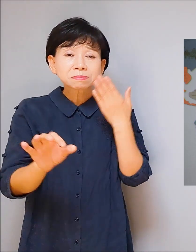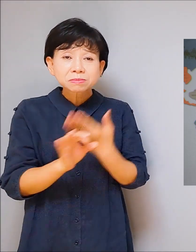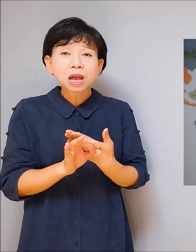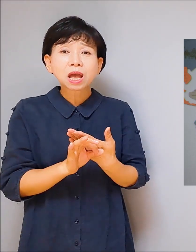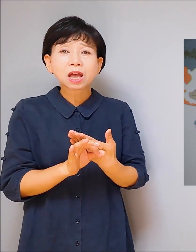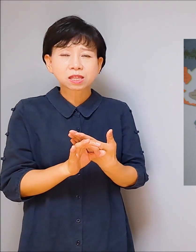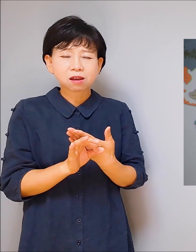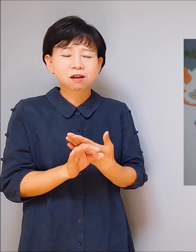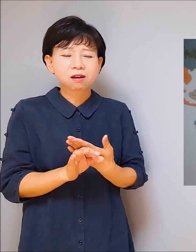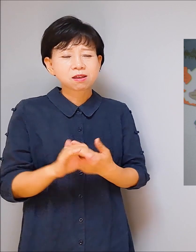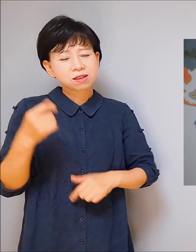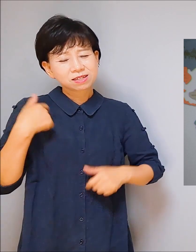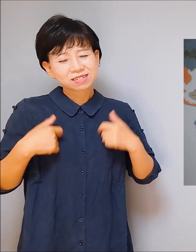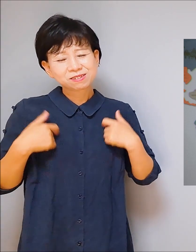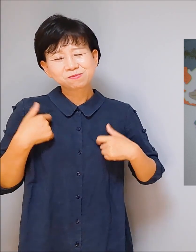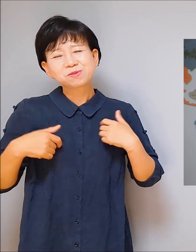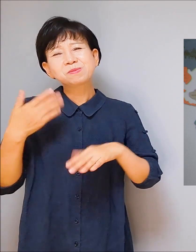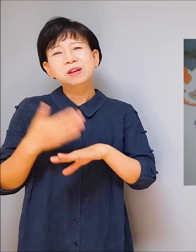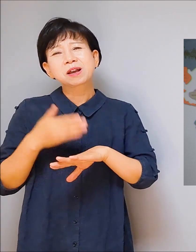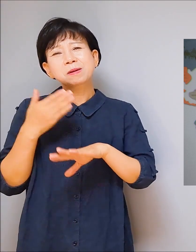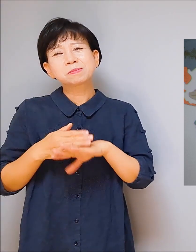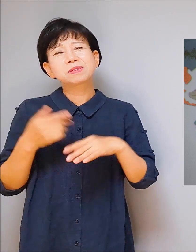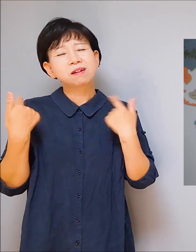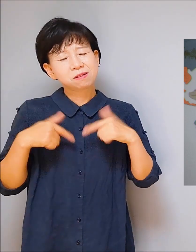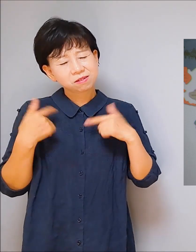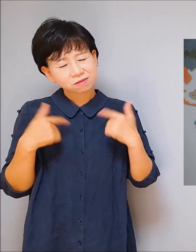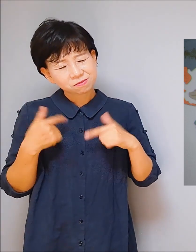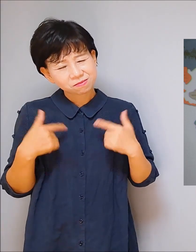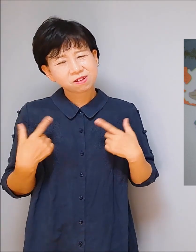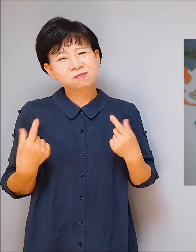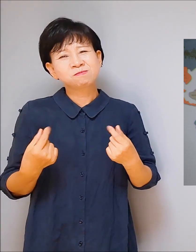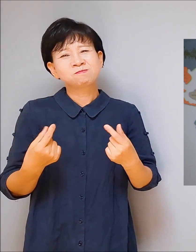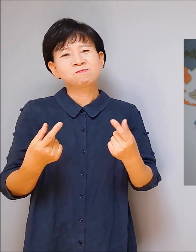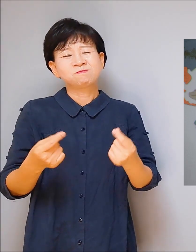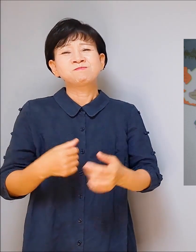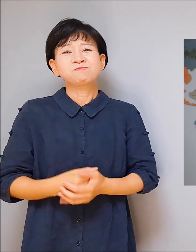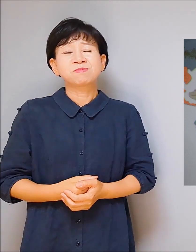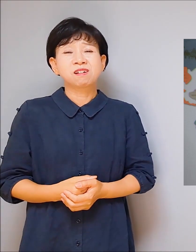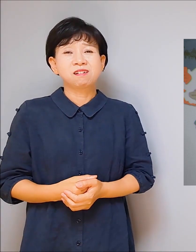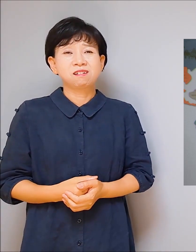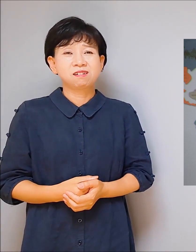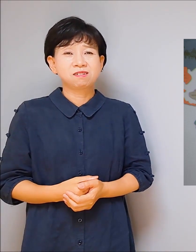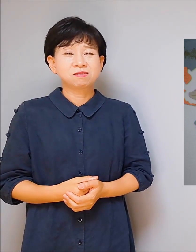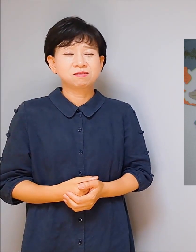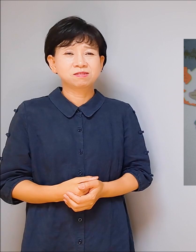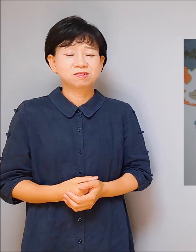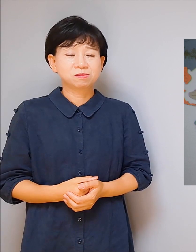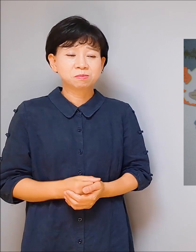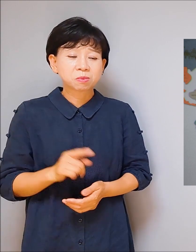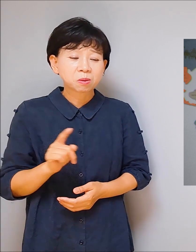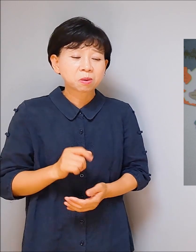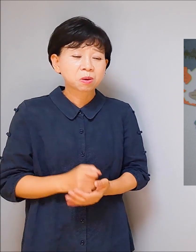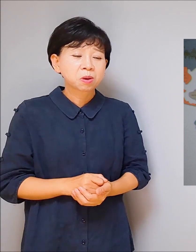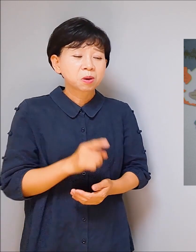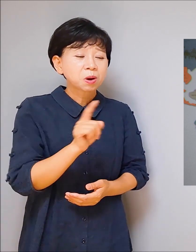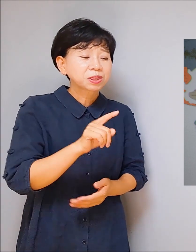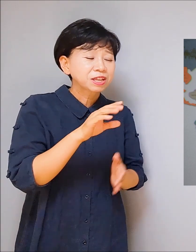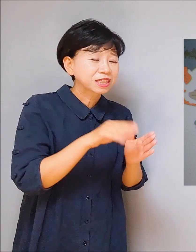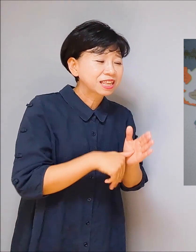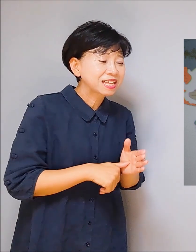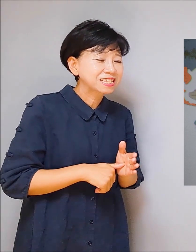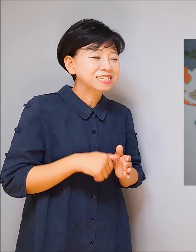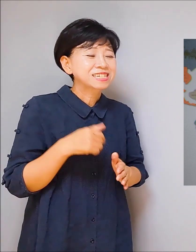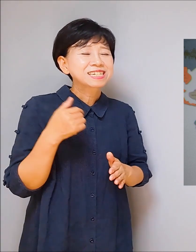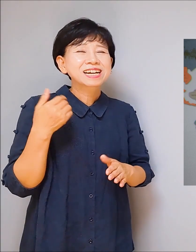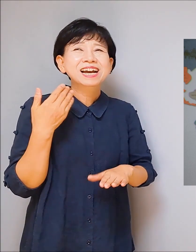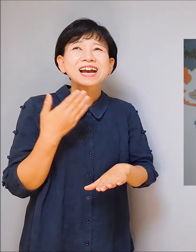위선이고 외식입니다. 수단과 처세술에 지나지 않습니다. 현대인들 보십시오. 기쁨과